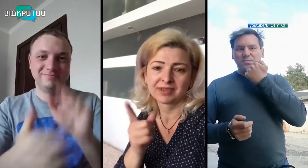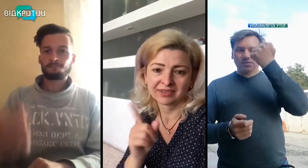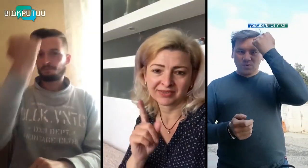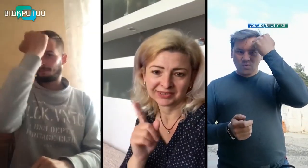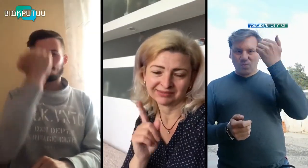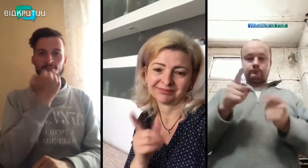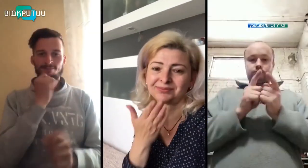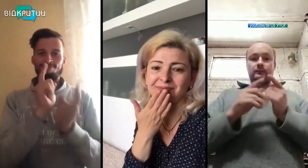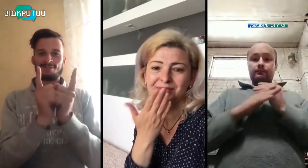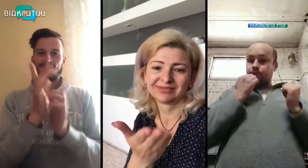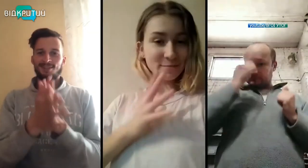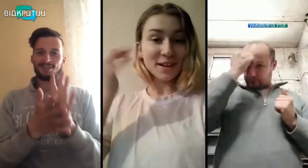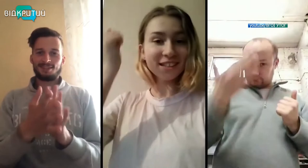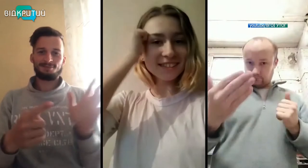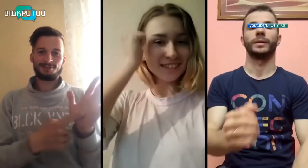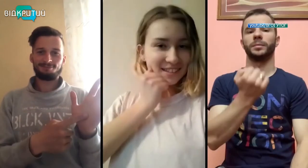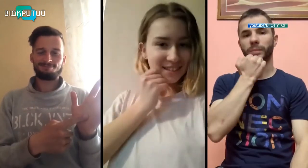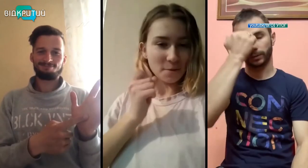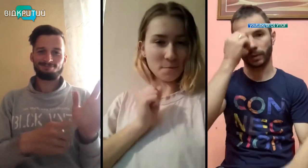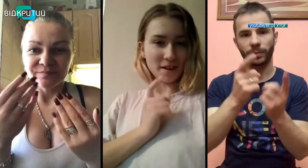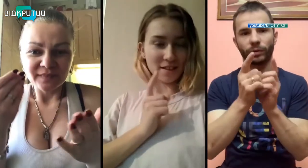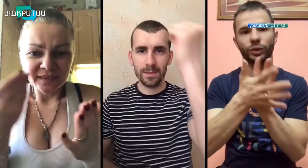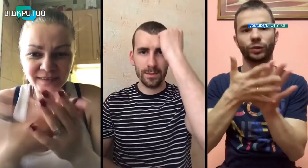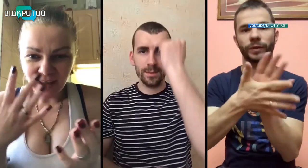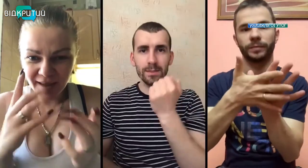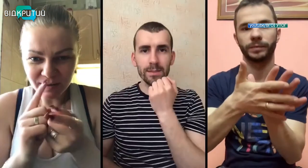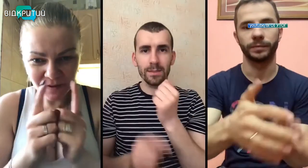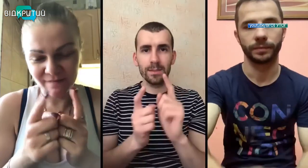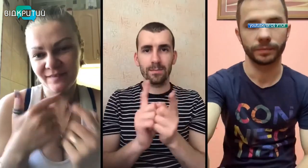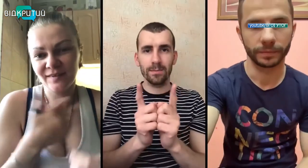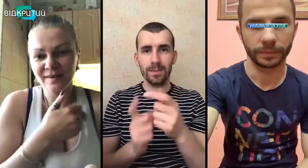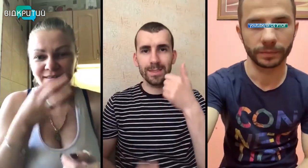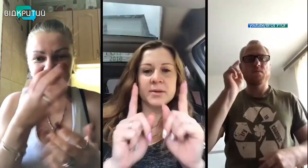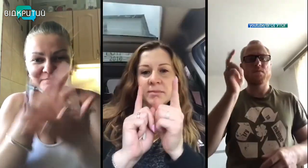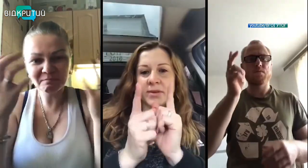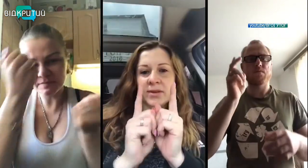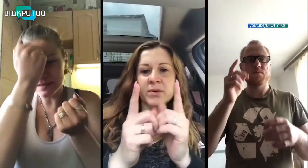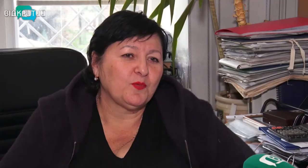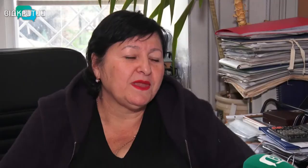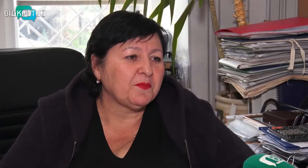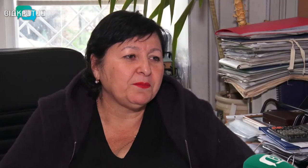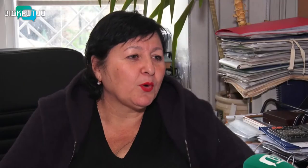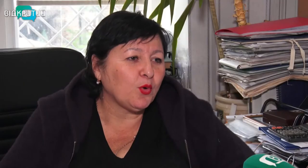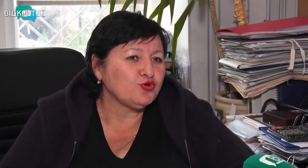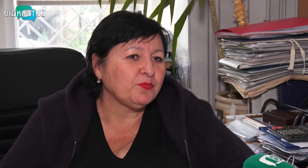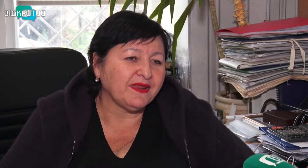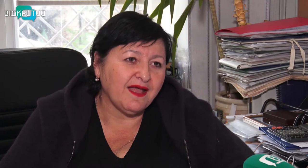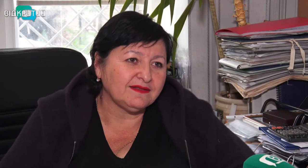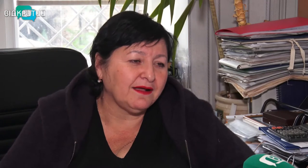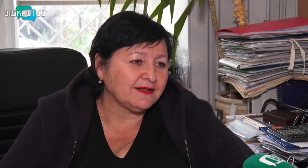лишились. Однак їх поволі руйнують, кажуть у Дніпропетровському підрозділі Українського товариства глухих. Мне, например, очень приятно, когда